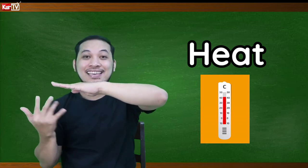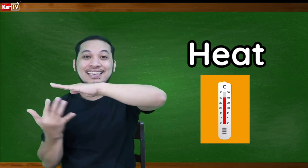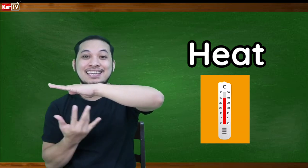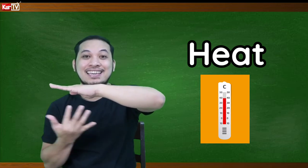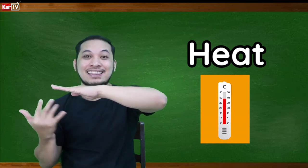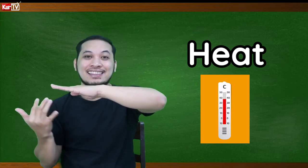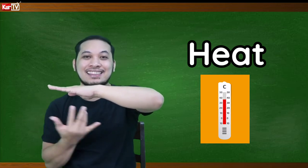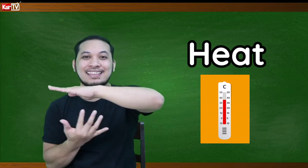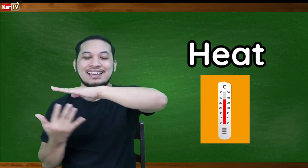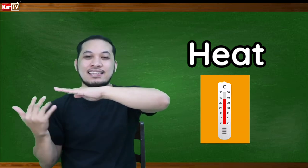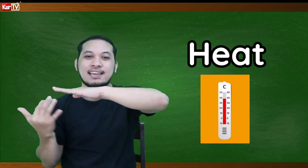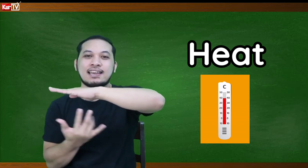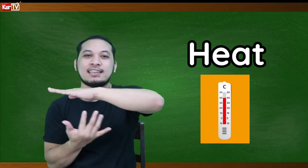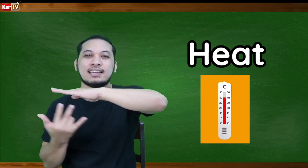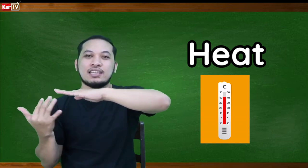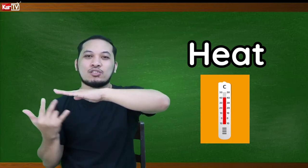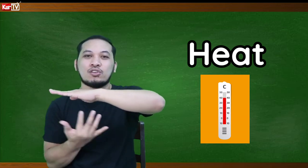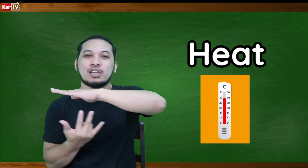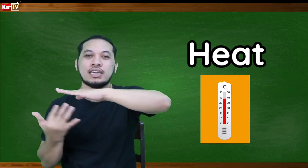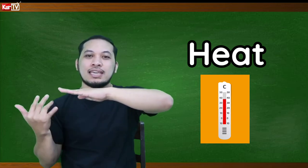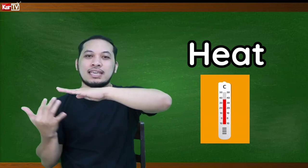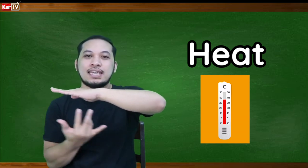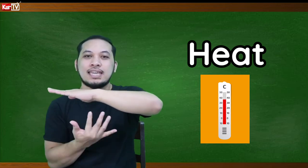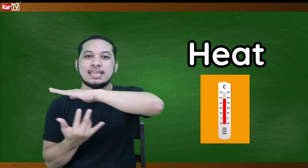Heat. Ayan, ganito. Heat.